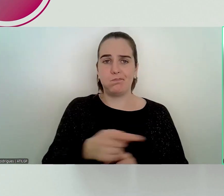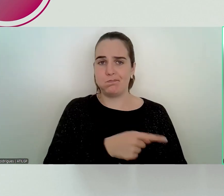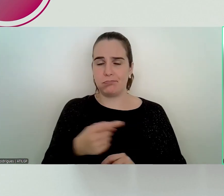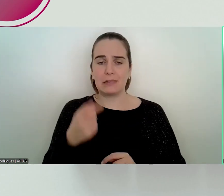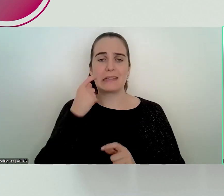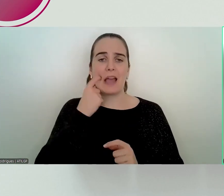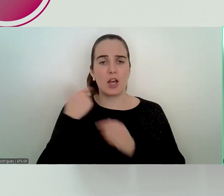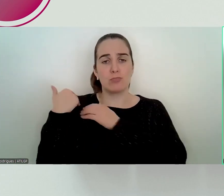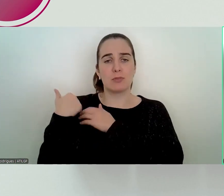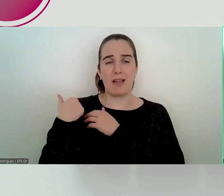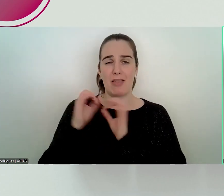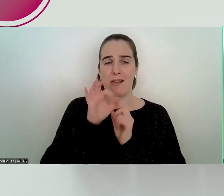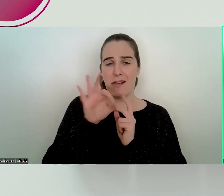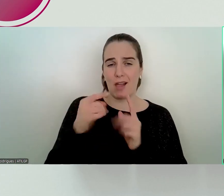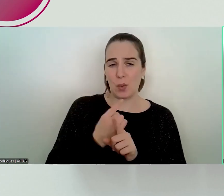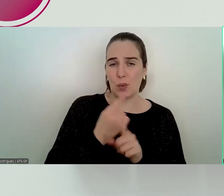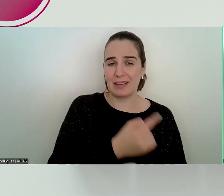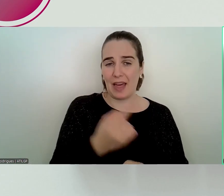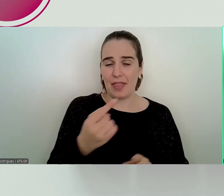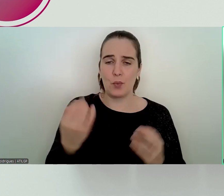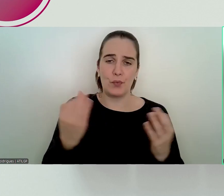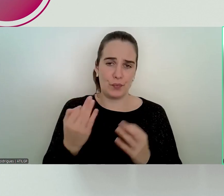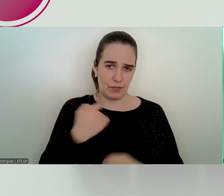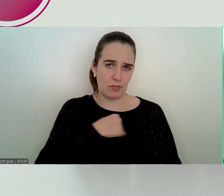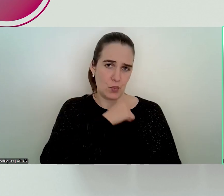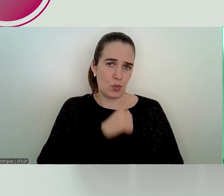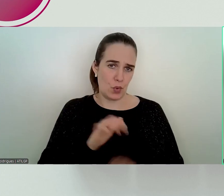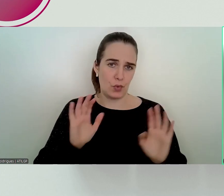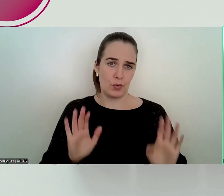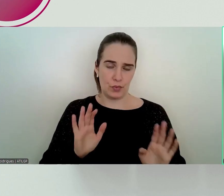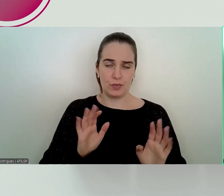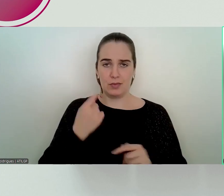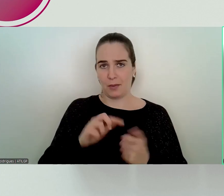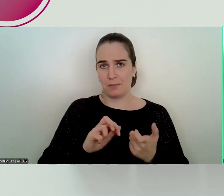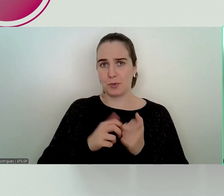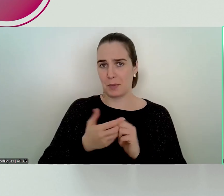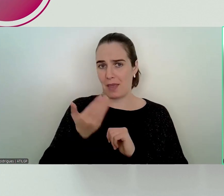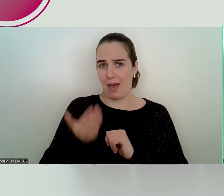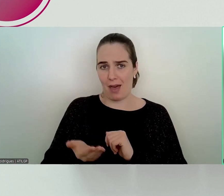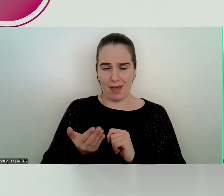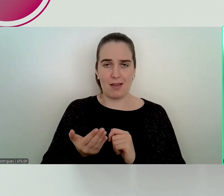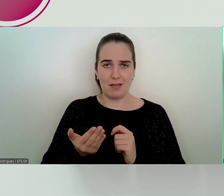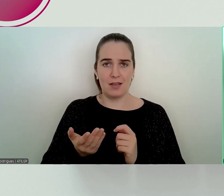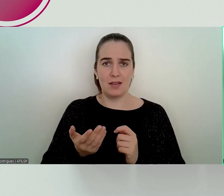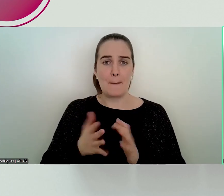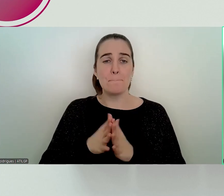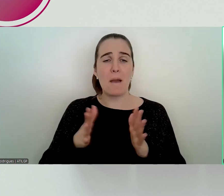um. E, portanto, é uma nota que eu queria deixar aqui, porque de facto me parece que grande